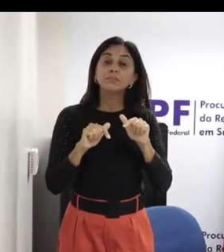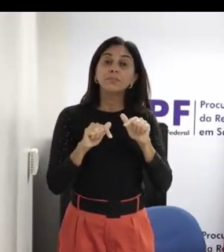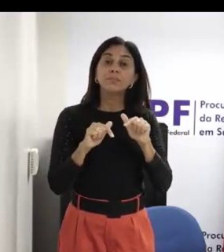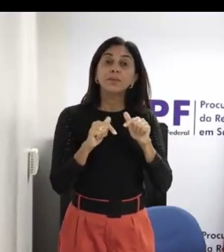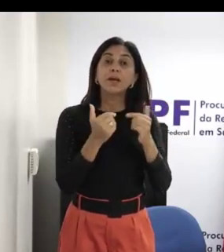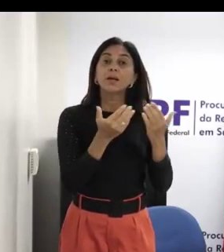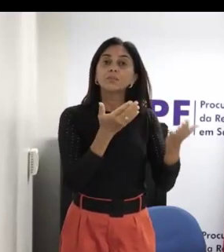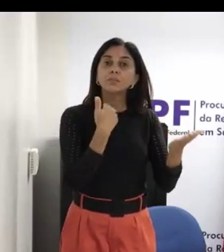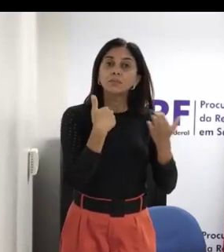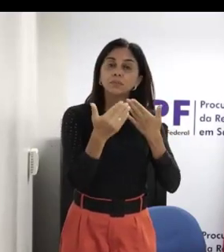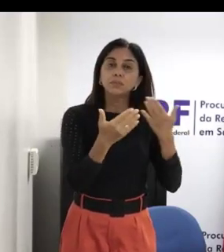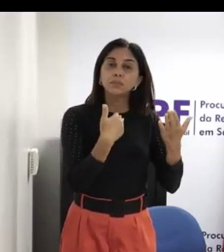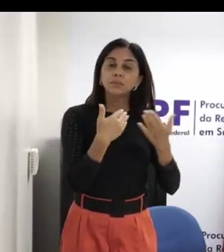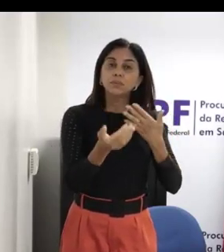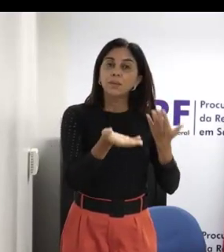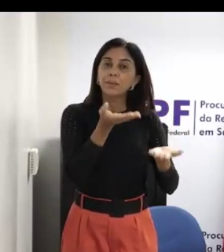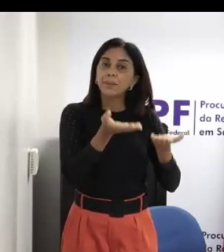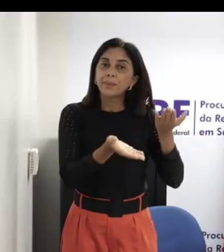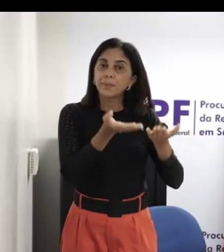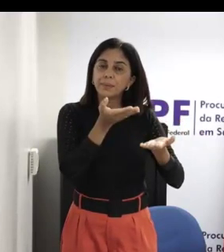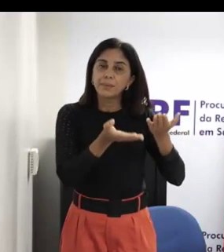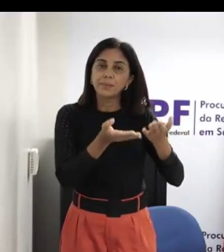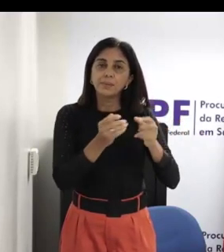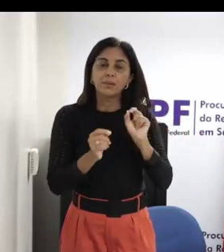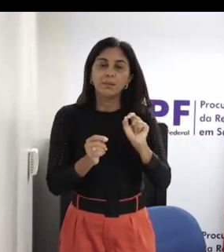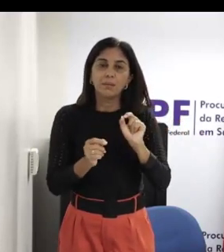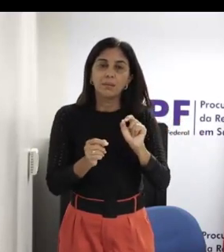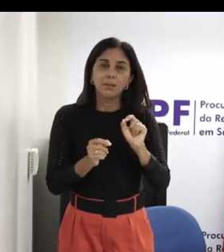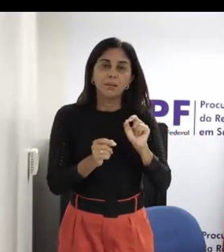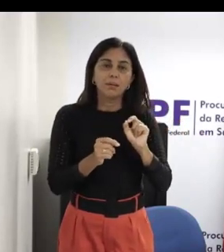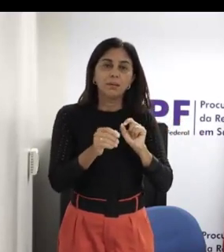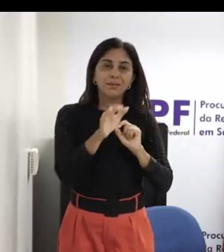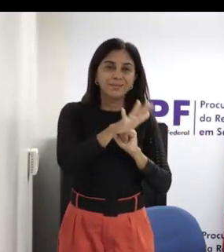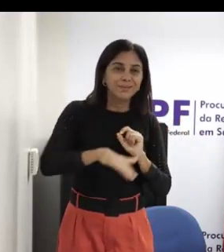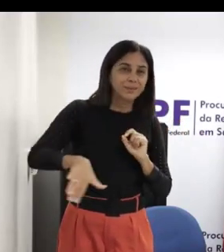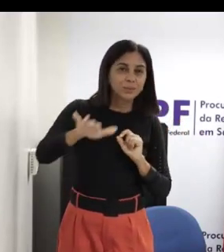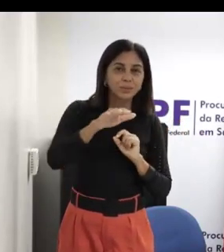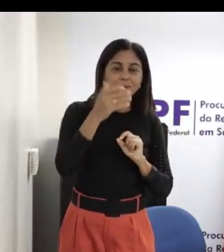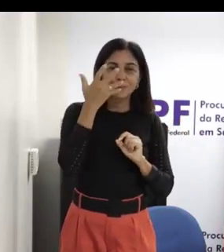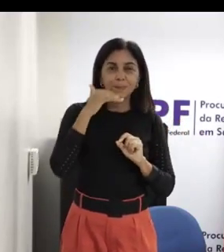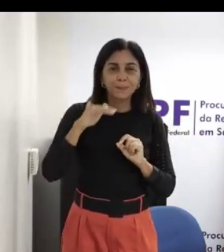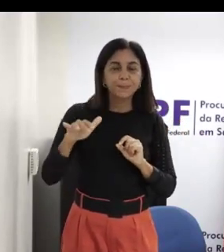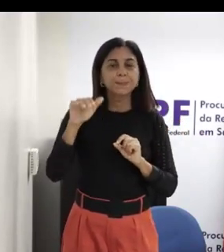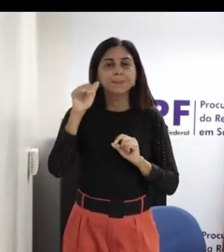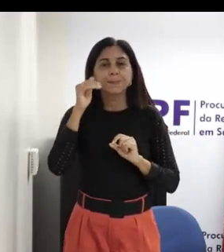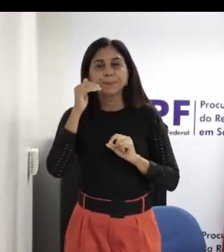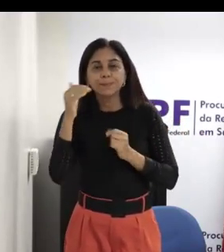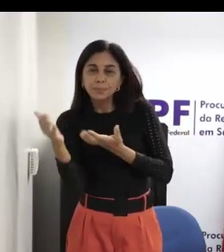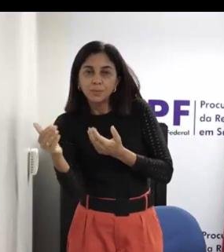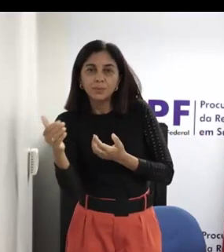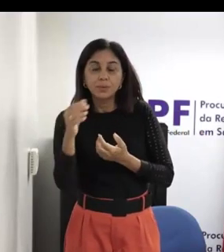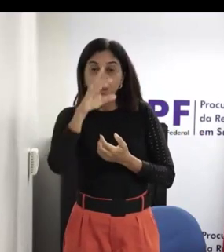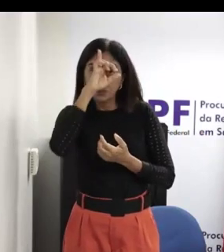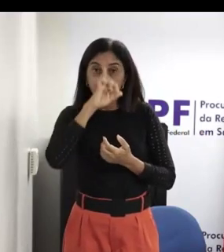argumentação que é tá levando nesse nesse sistema de direitos fundamentais onde eh um